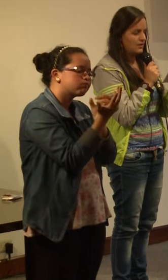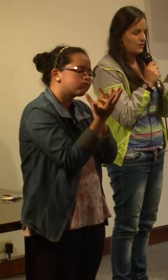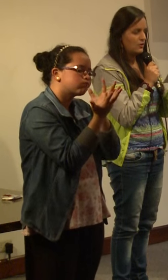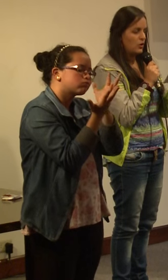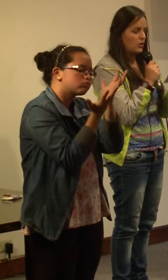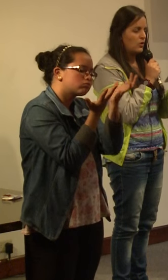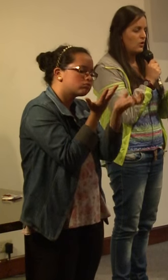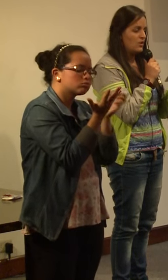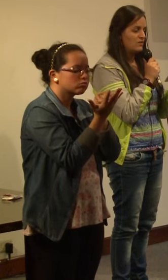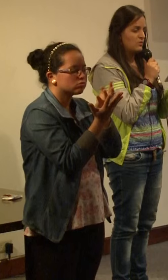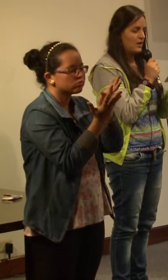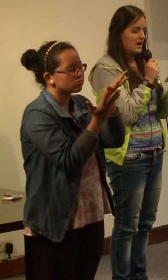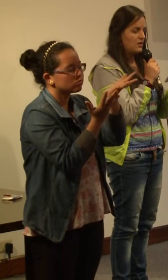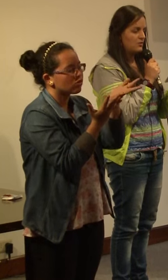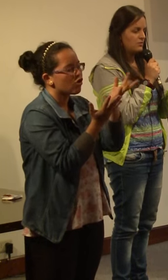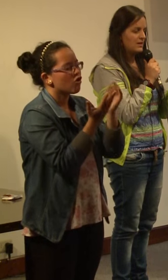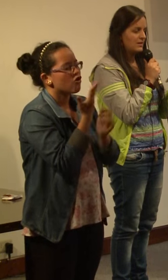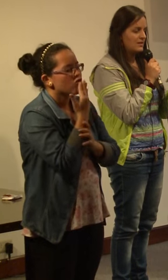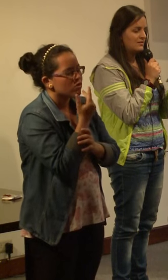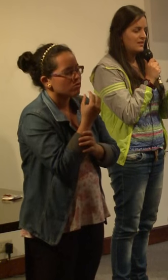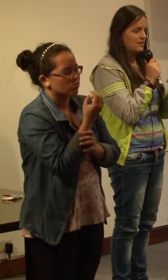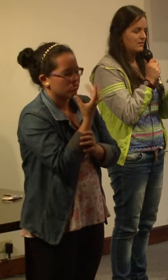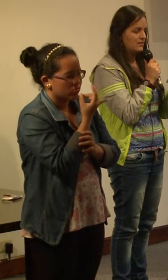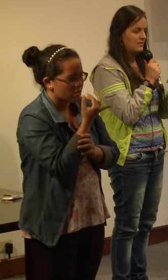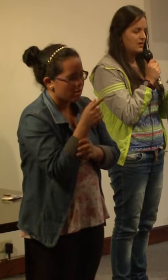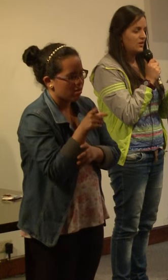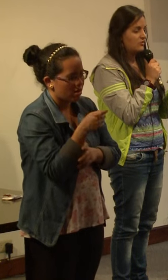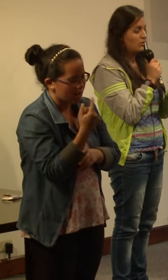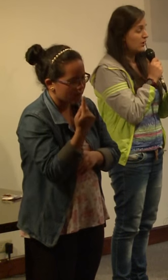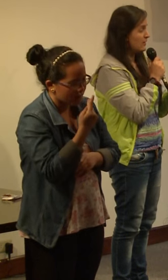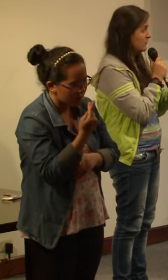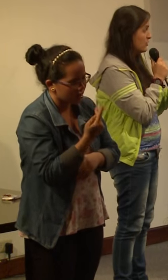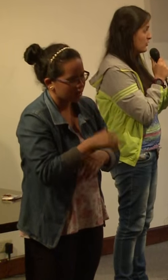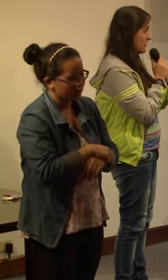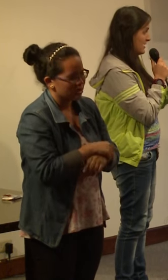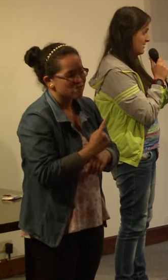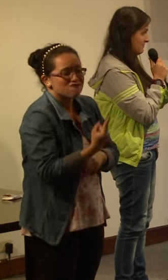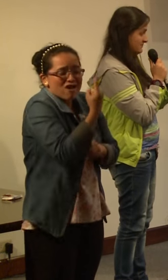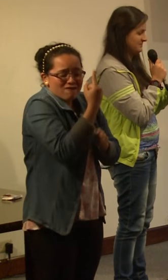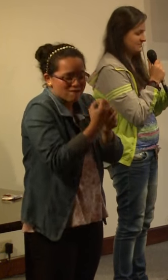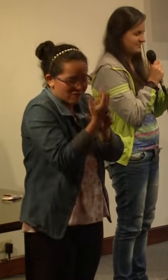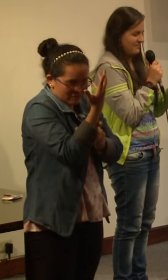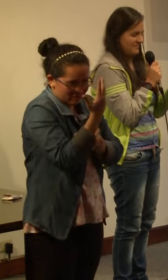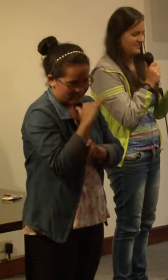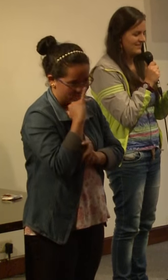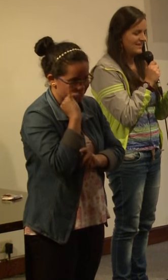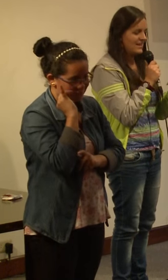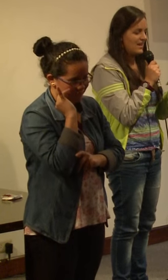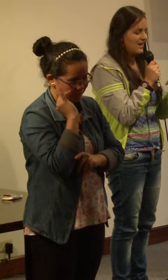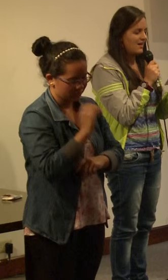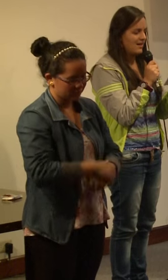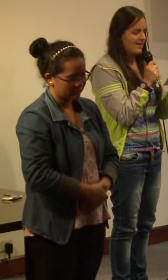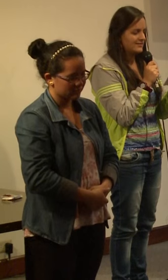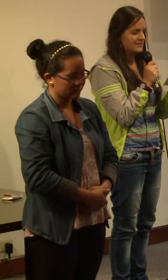entre colores morados, verdes, grises y solo hay una flor rosada.